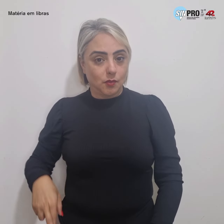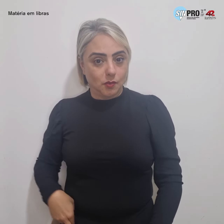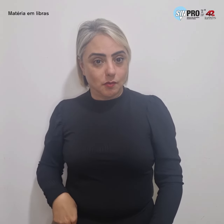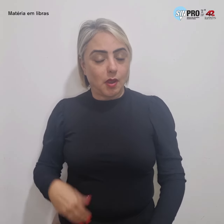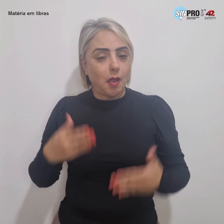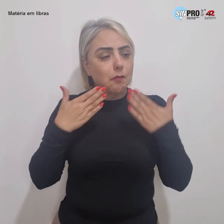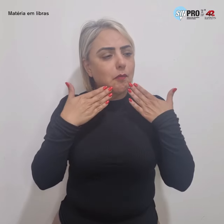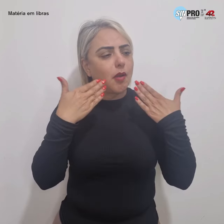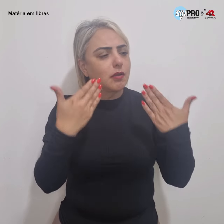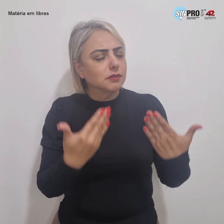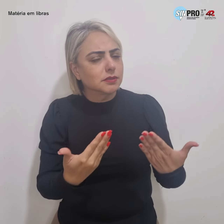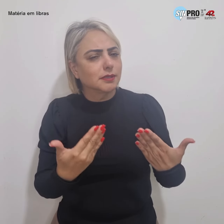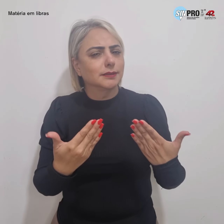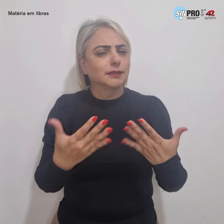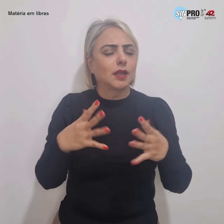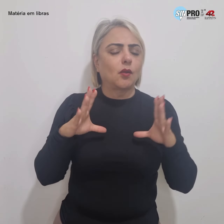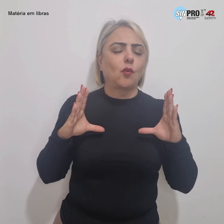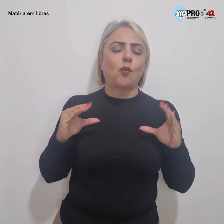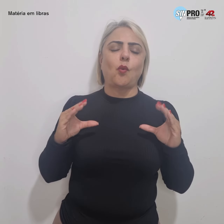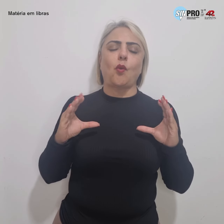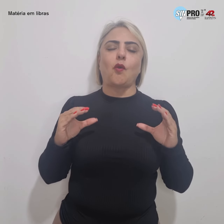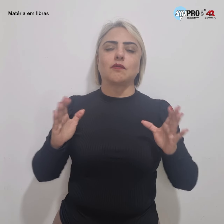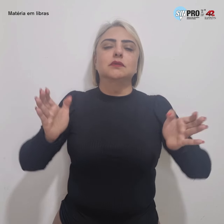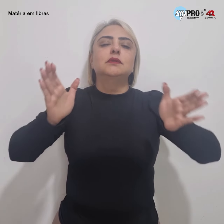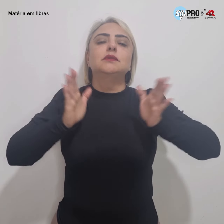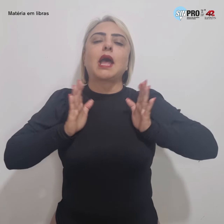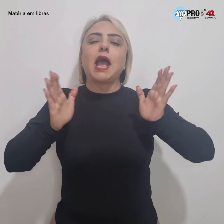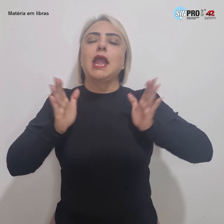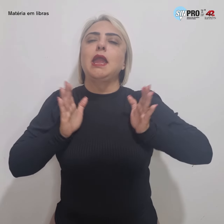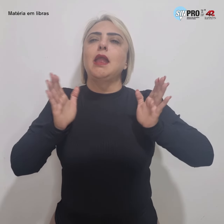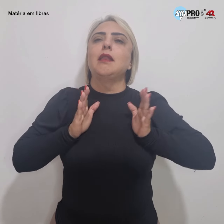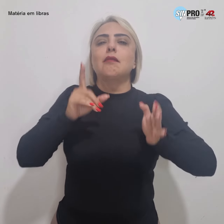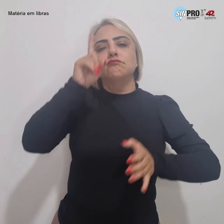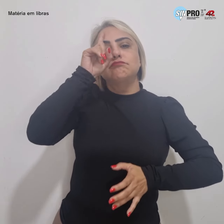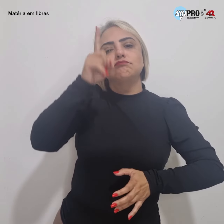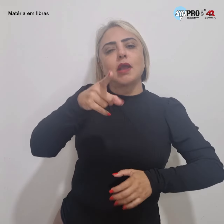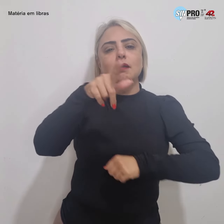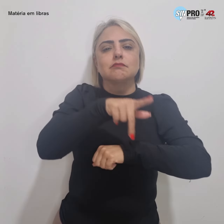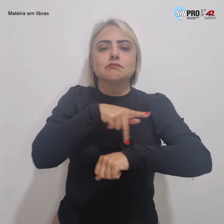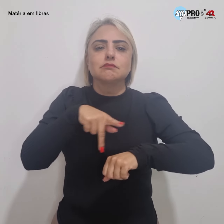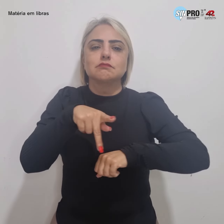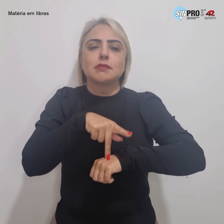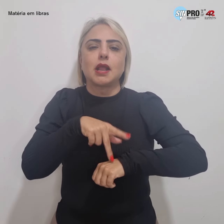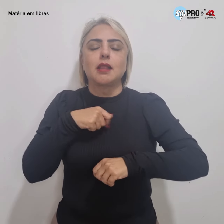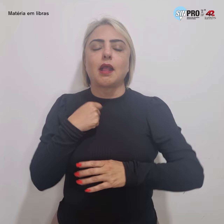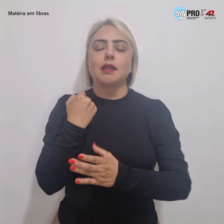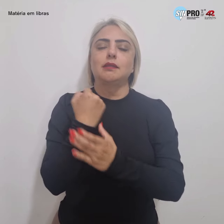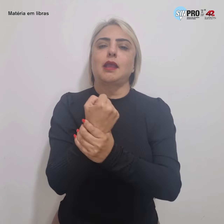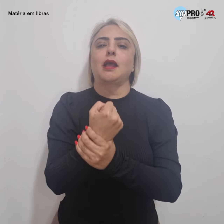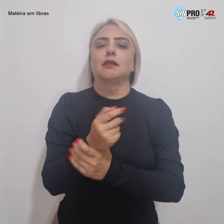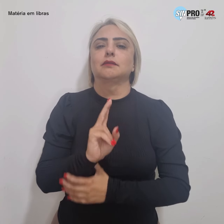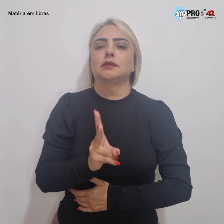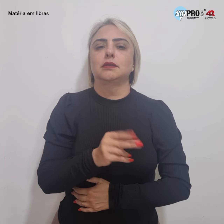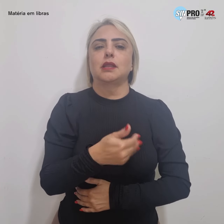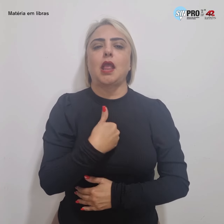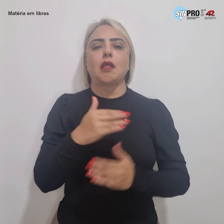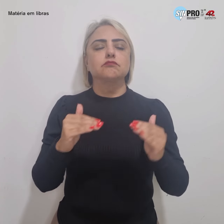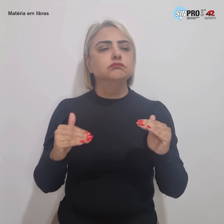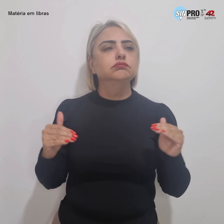revelando certo conforto da elite dirigente deste país na manutenção do status que no